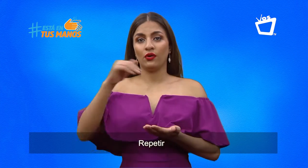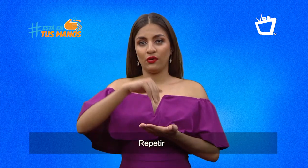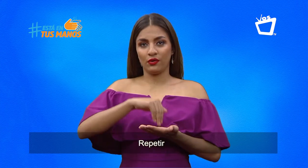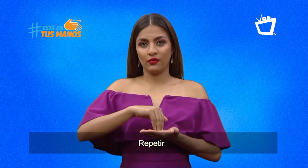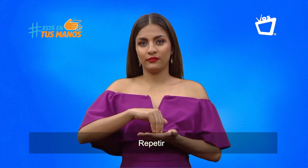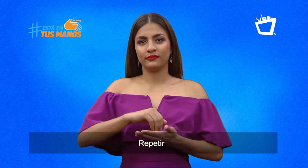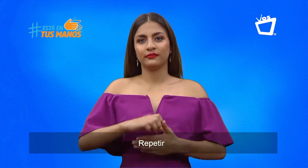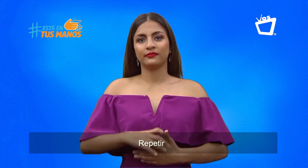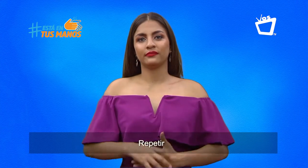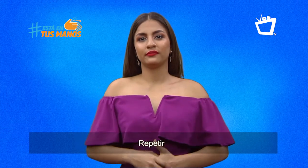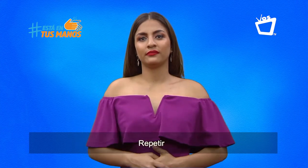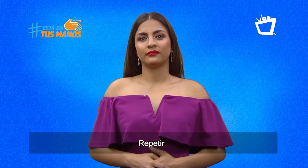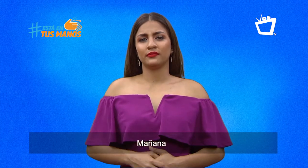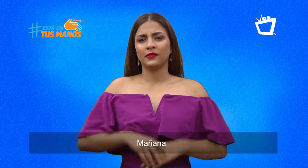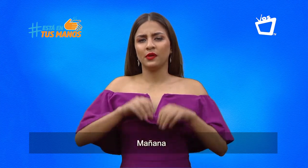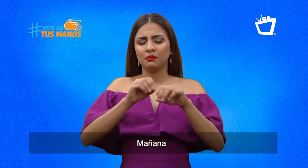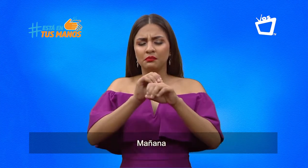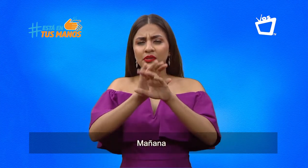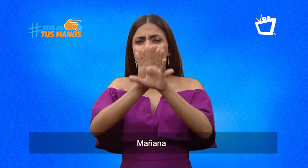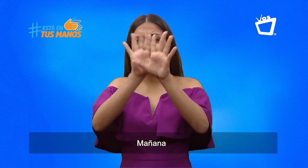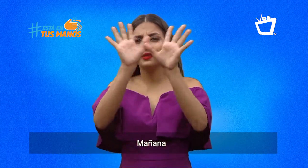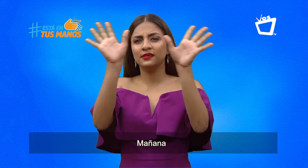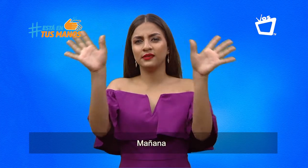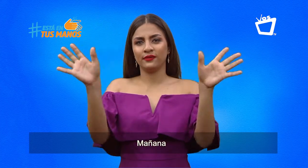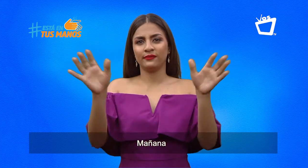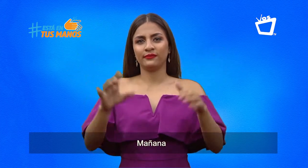y repetir mañana